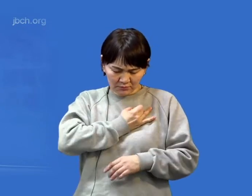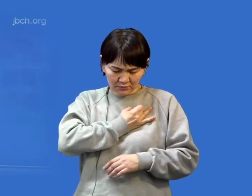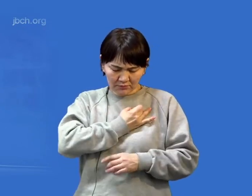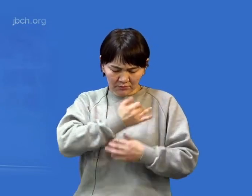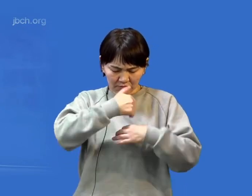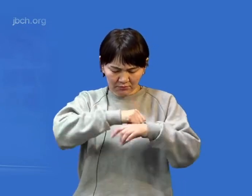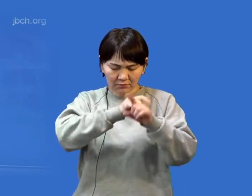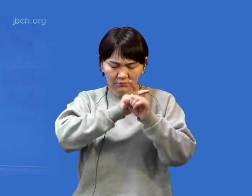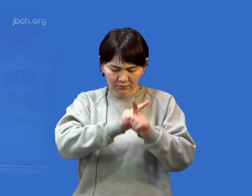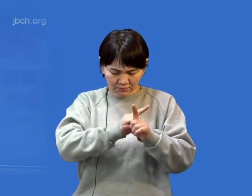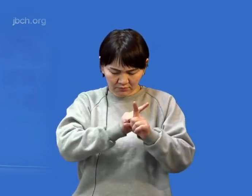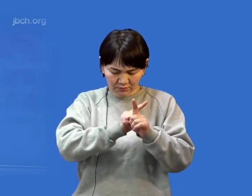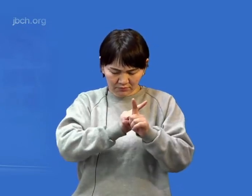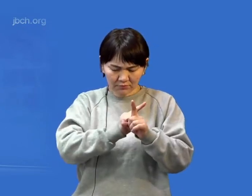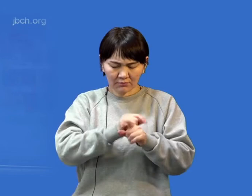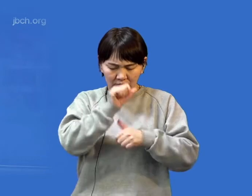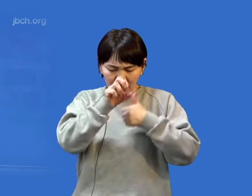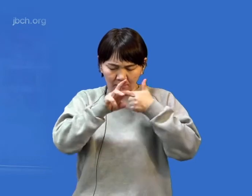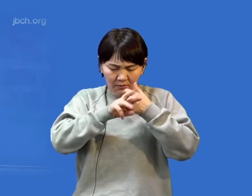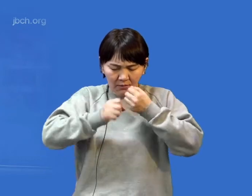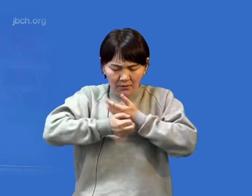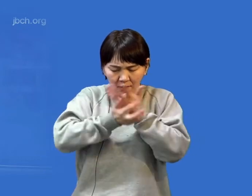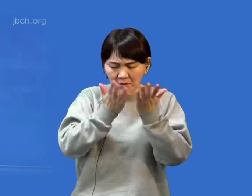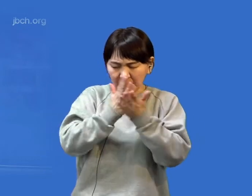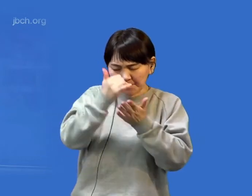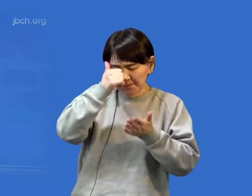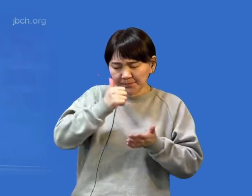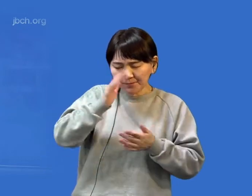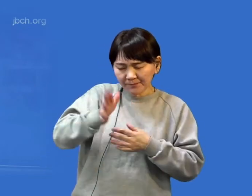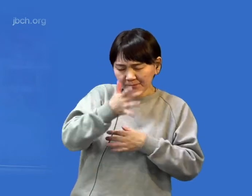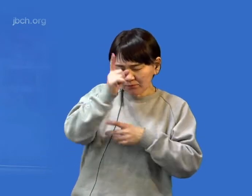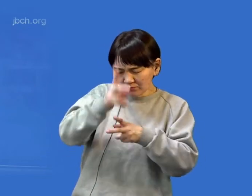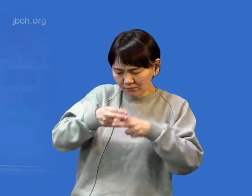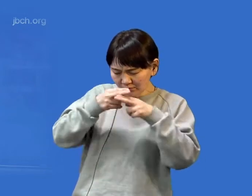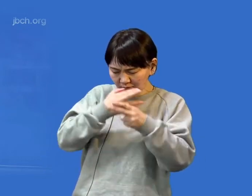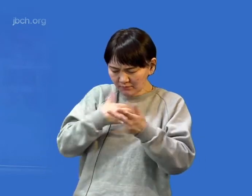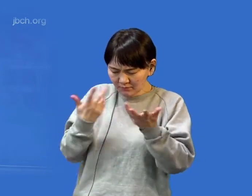хил ахан дүүс нар донд эзэнтэй хамт оршин байж